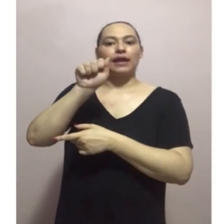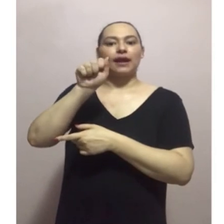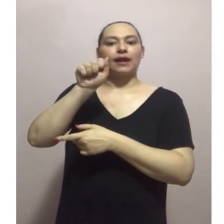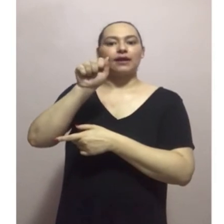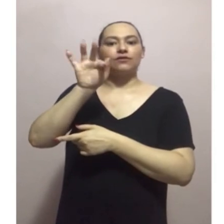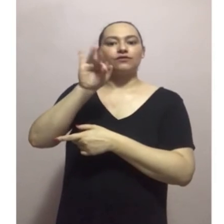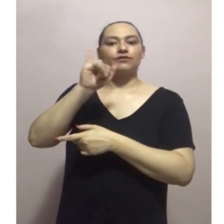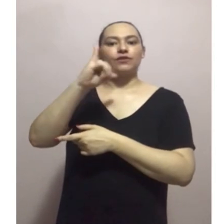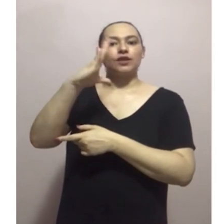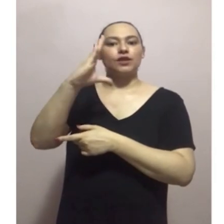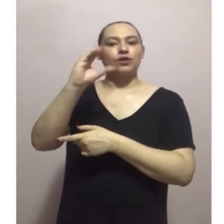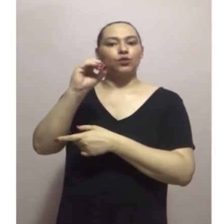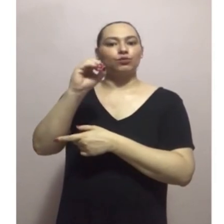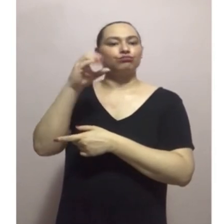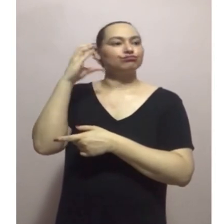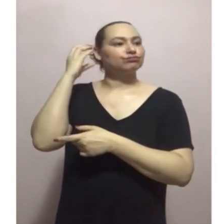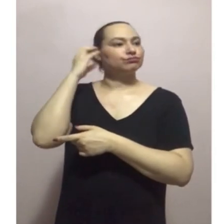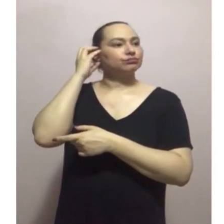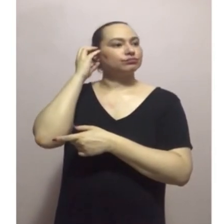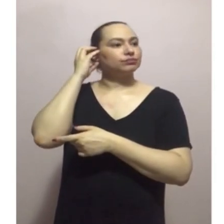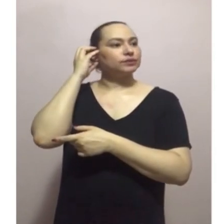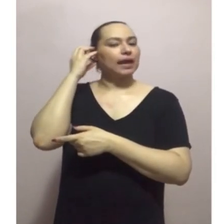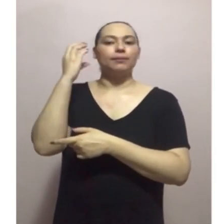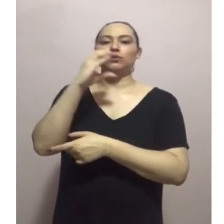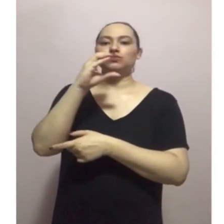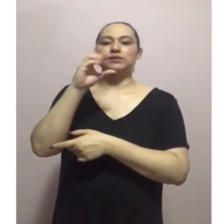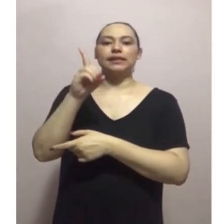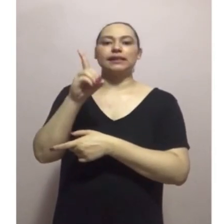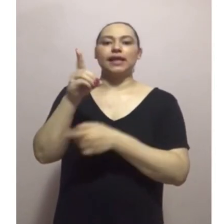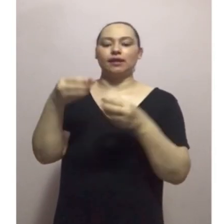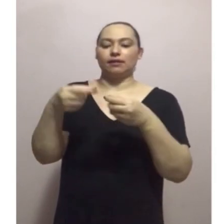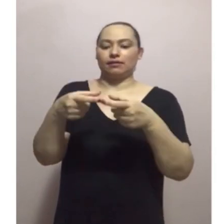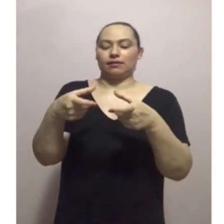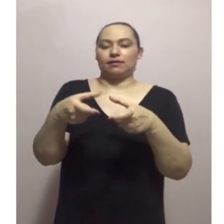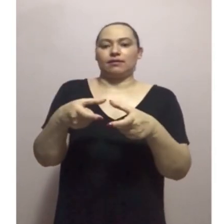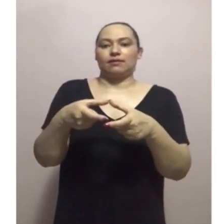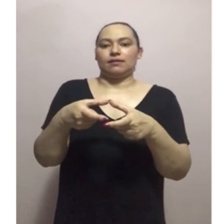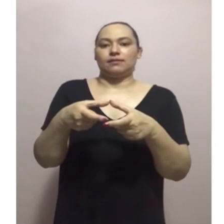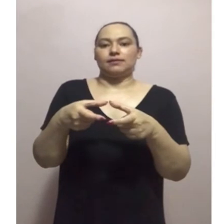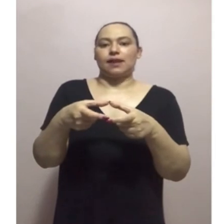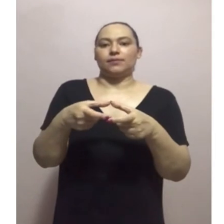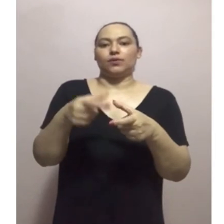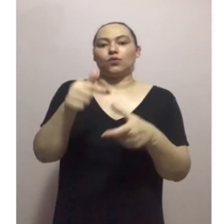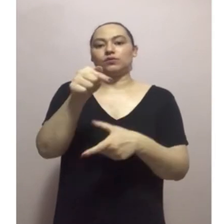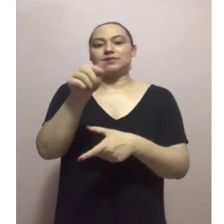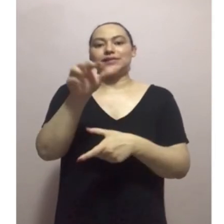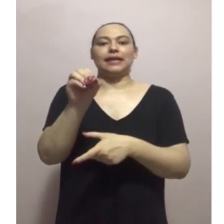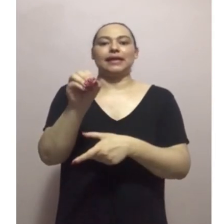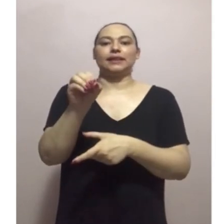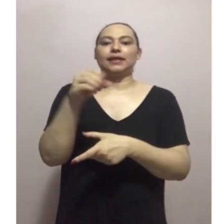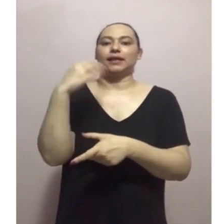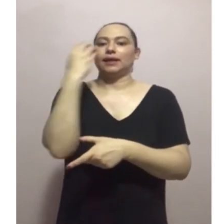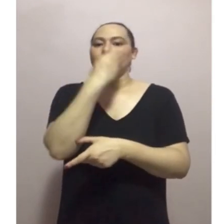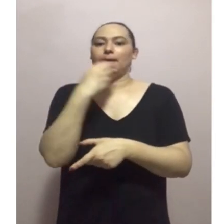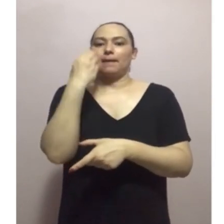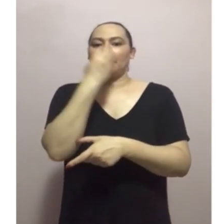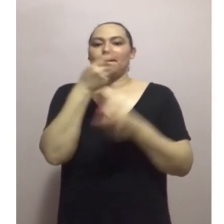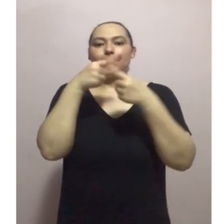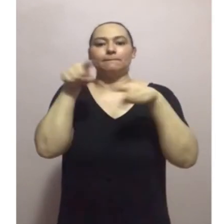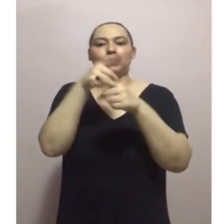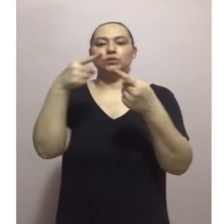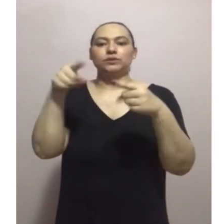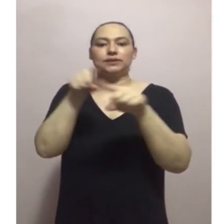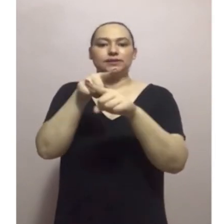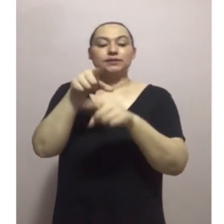na verdade, quando eu ia fazer um CD, eu não ia fazer com 70 músicas, né? Então, eu ia escolher